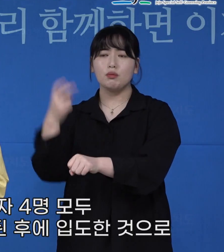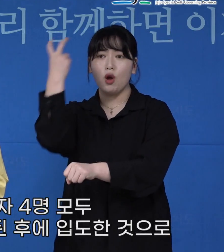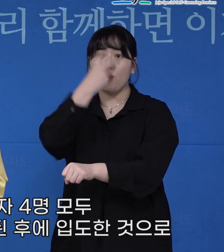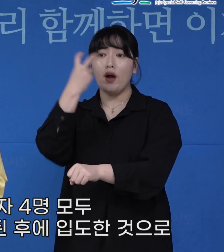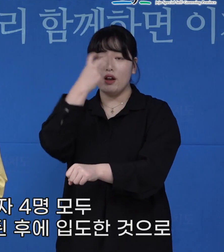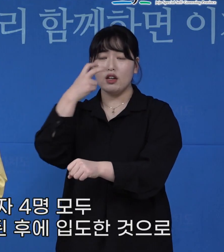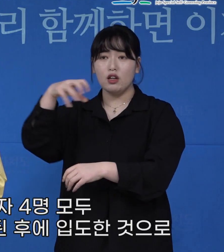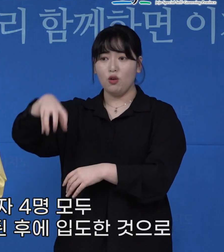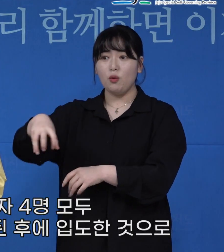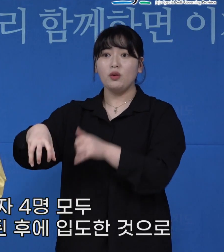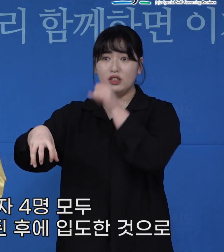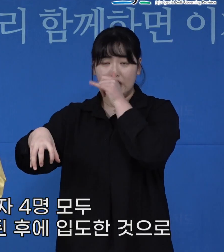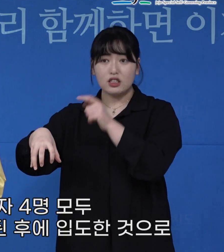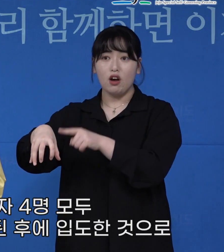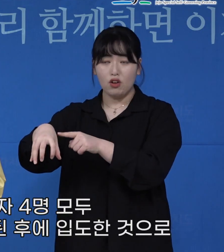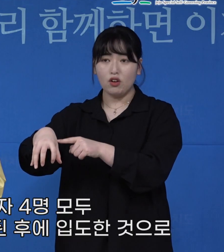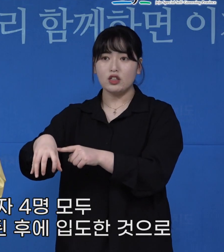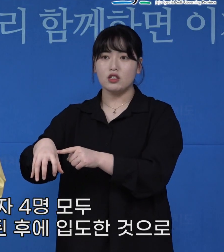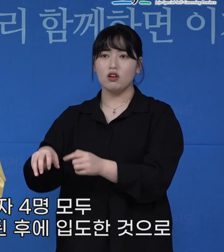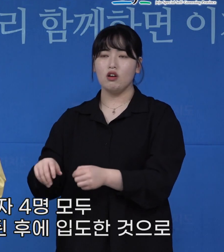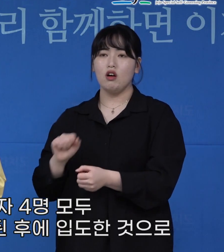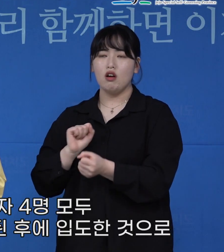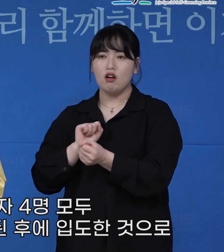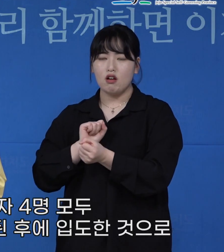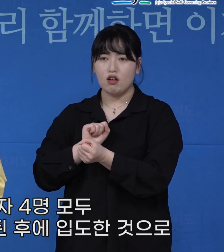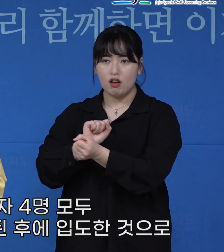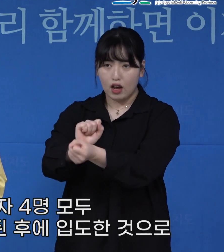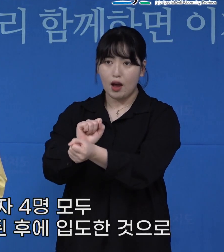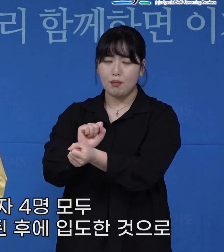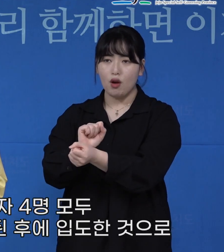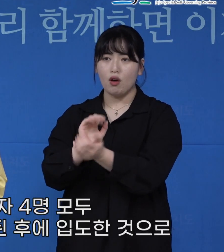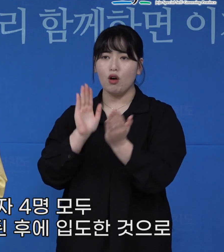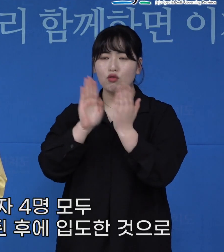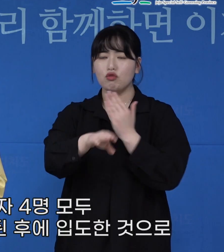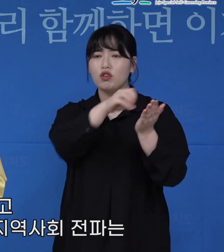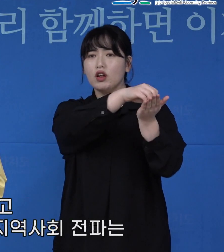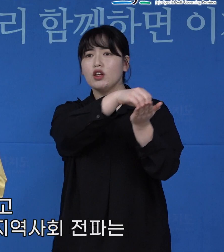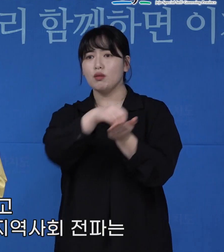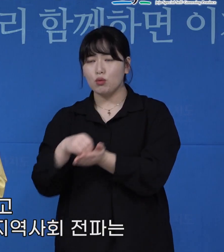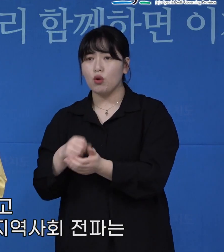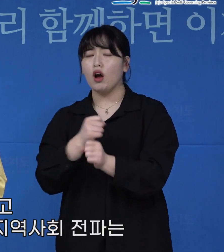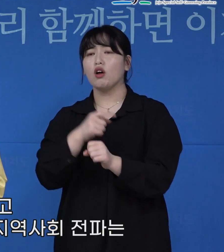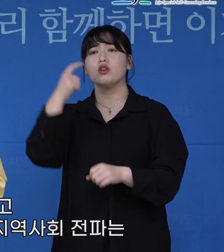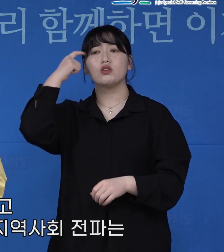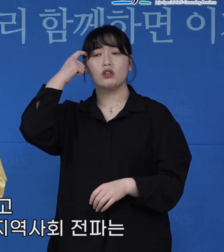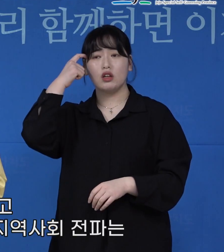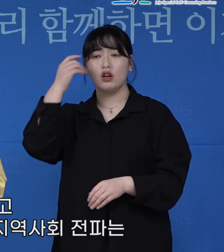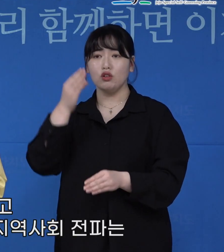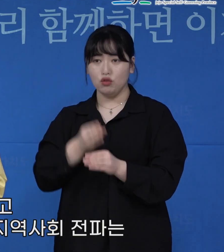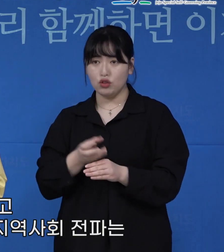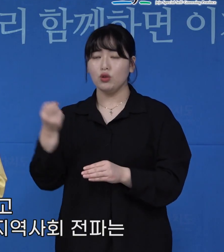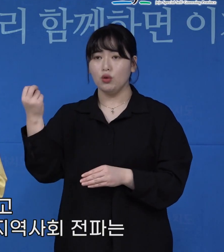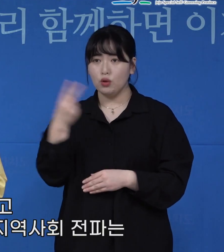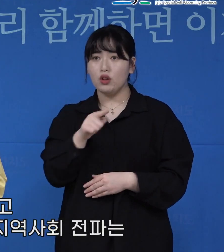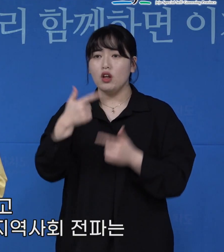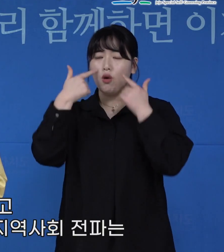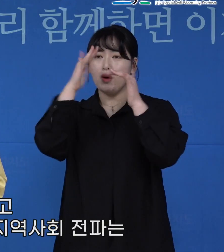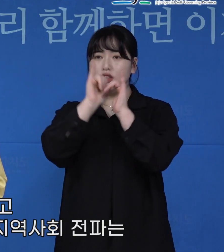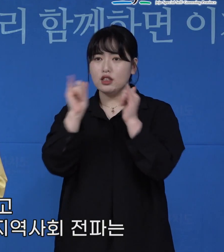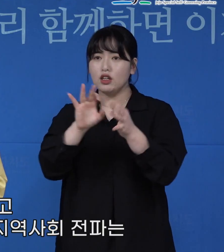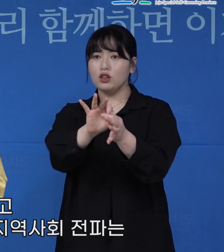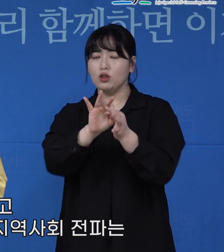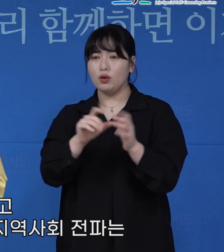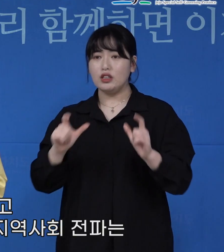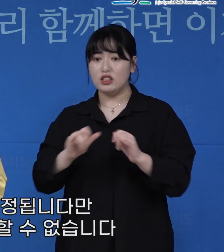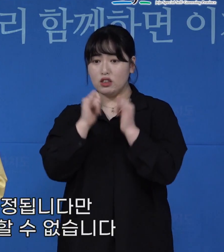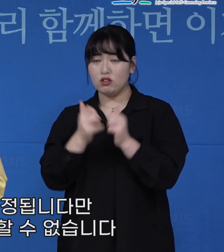특별관리지역에서 감염된 후에 입도한 것으로 보이고 이 확진자들을 통한